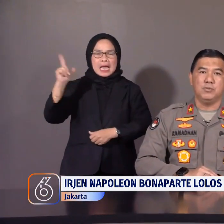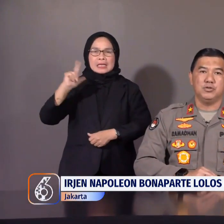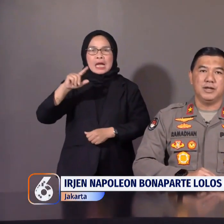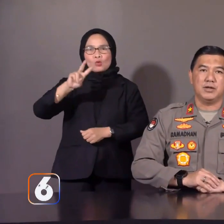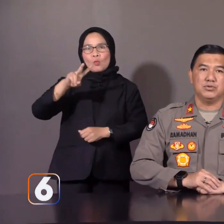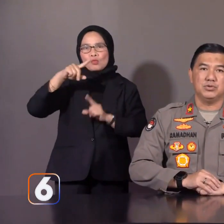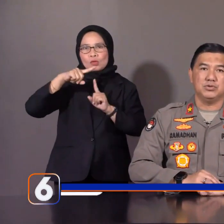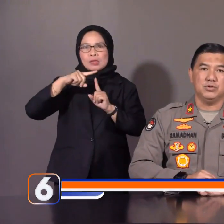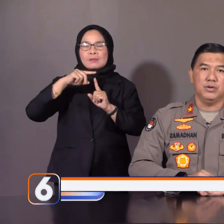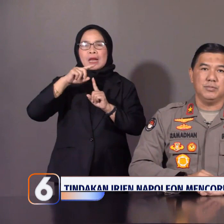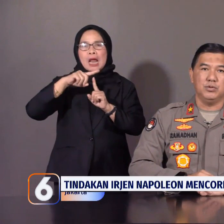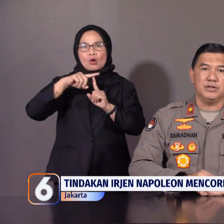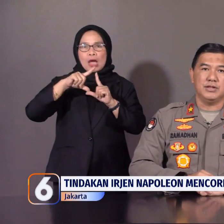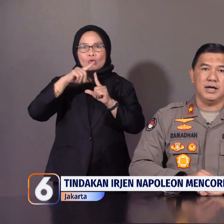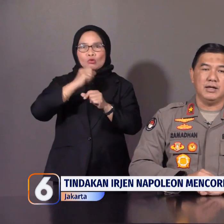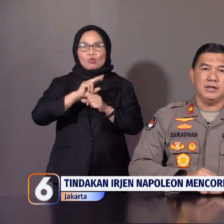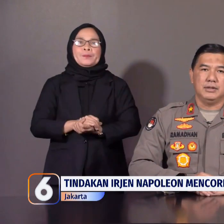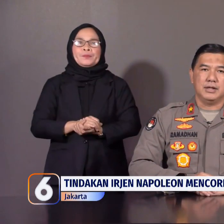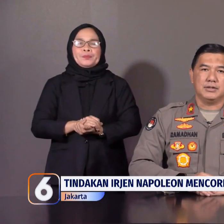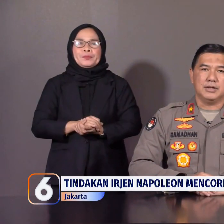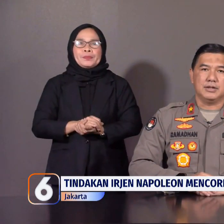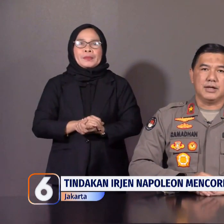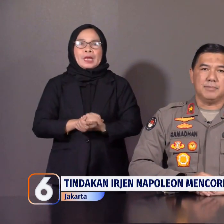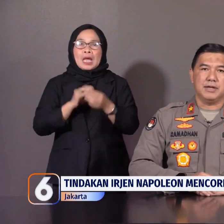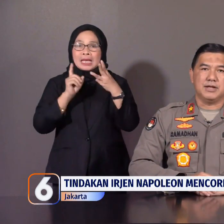mantan Polri